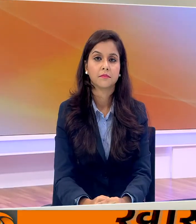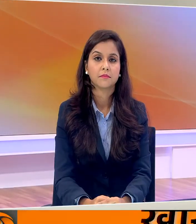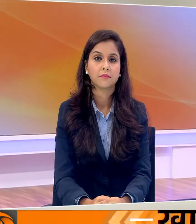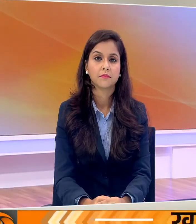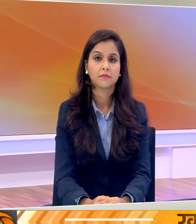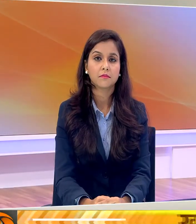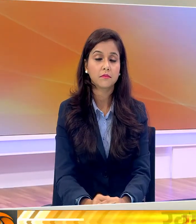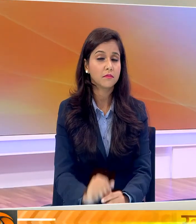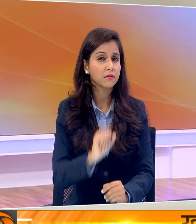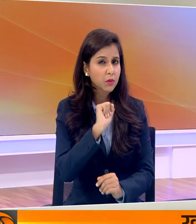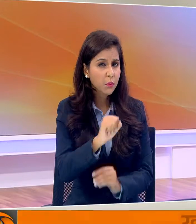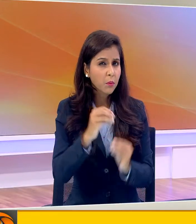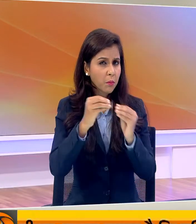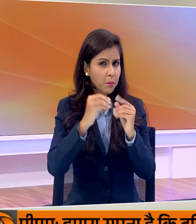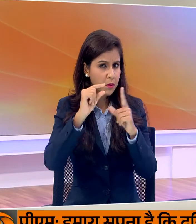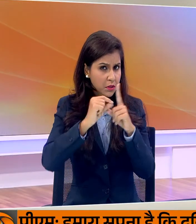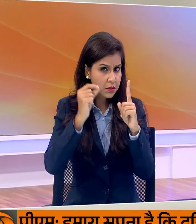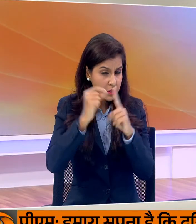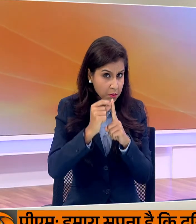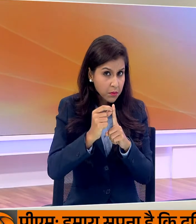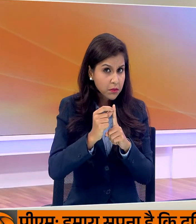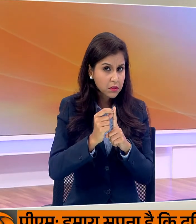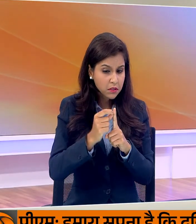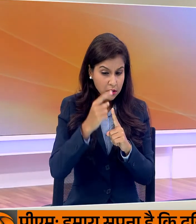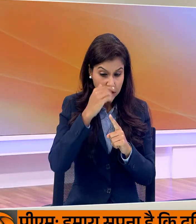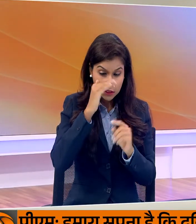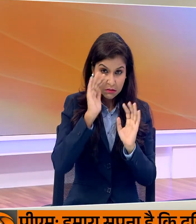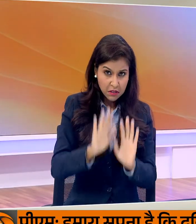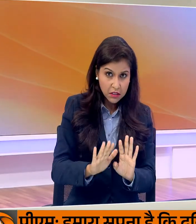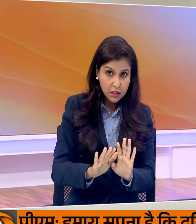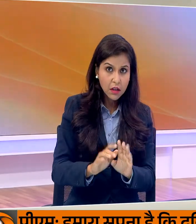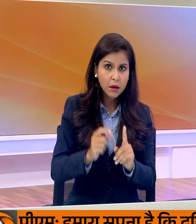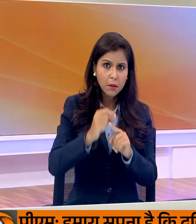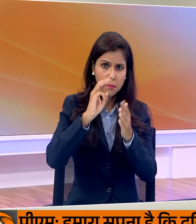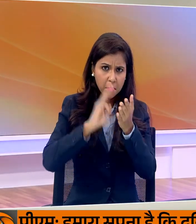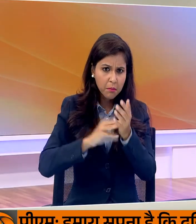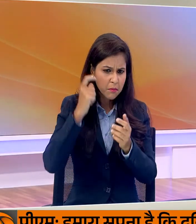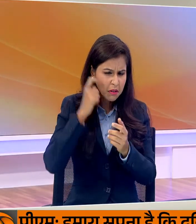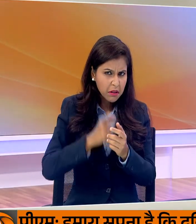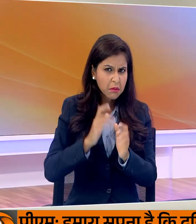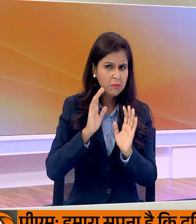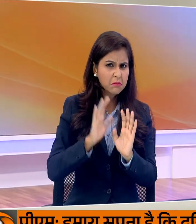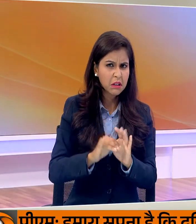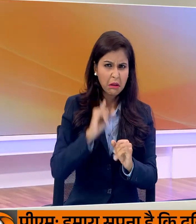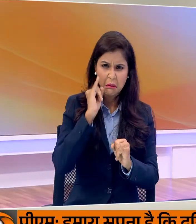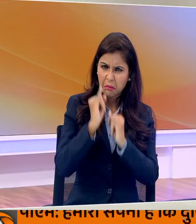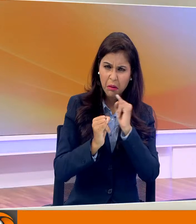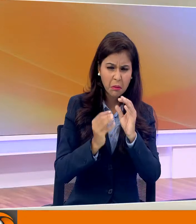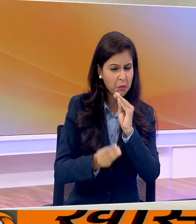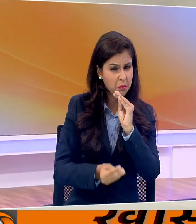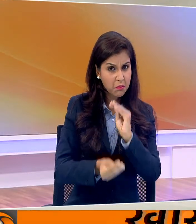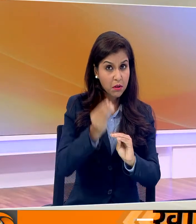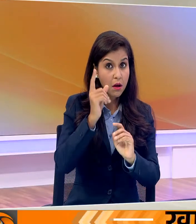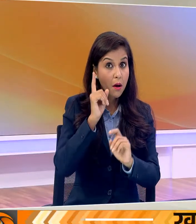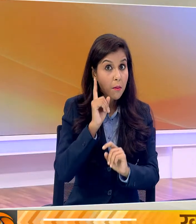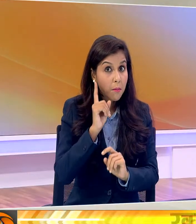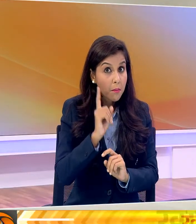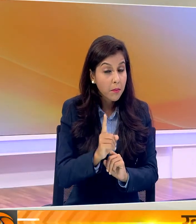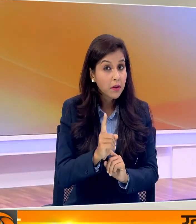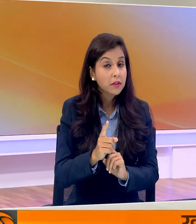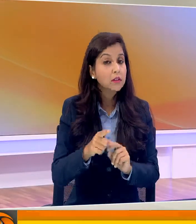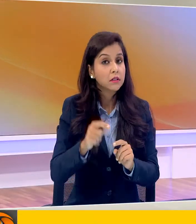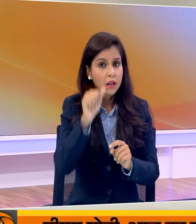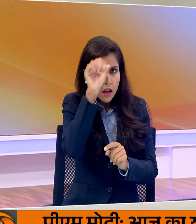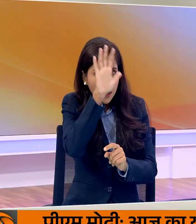आपको भाजपा से नफरत हो सकती है, प्रधानमंत्री श्री नरेंद्र मोदी से आपके मन में ग्लानि, हिकारत, इंफीरियरिटी कॉम्प्लेक्स हो सकती है।